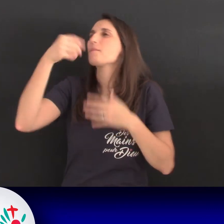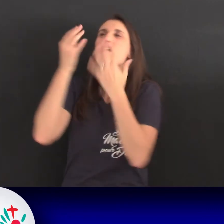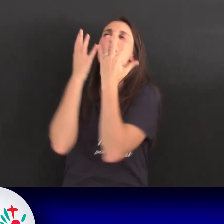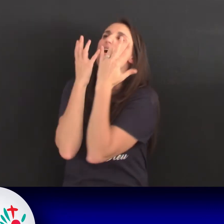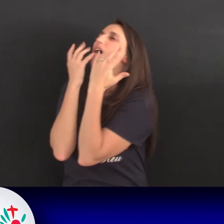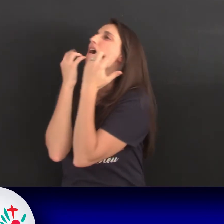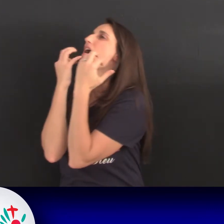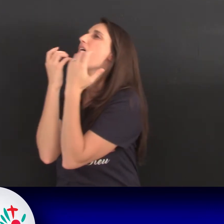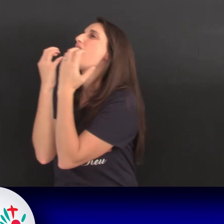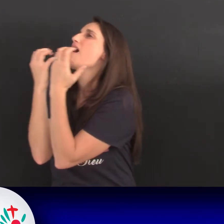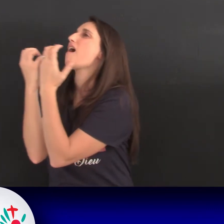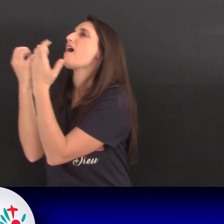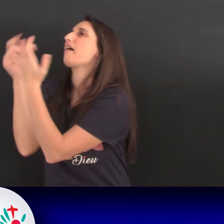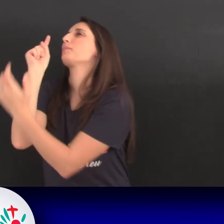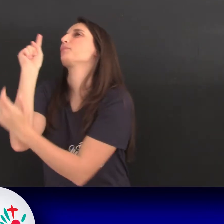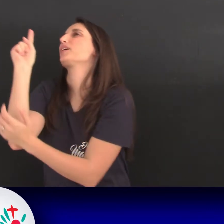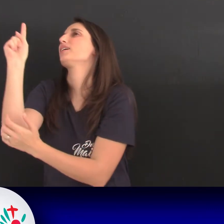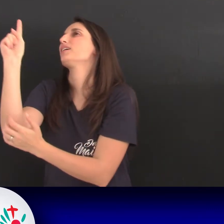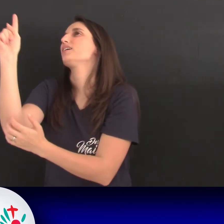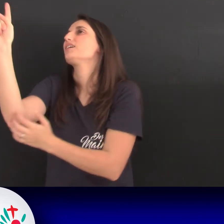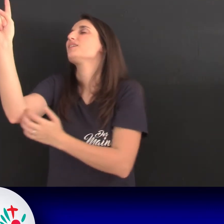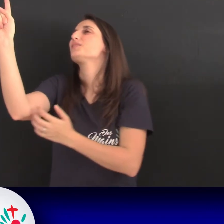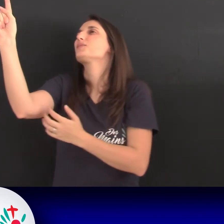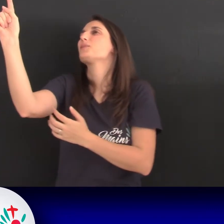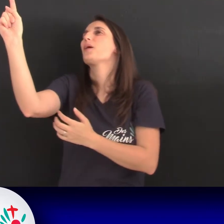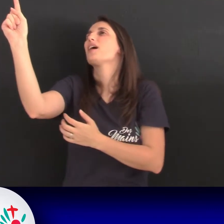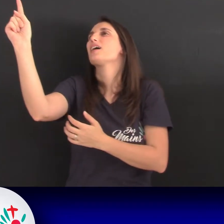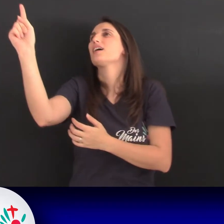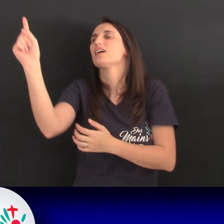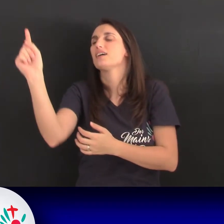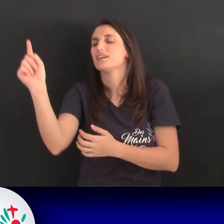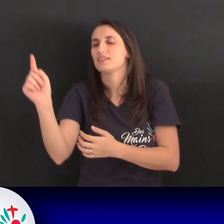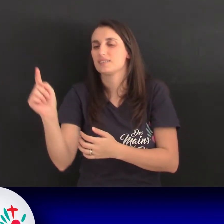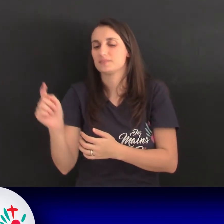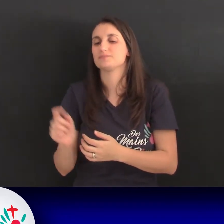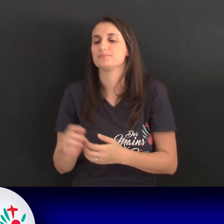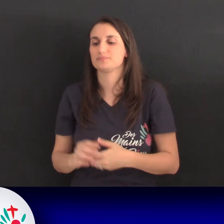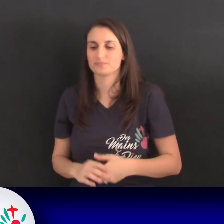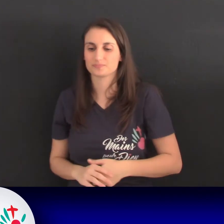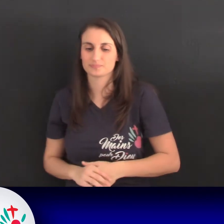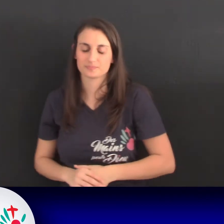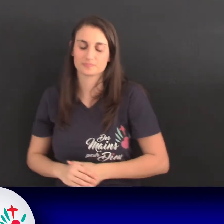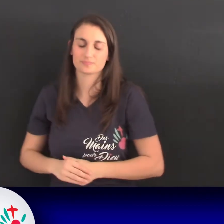mon âme aspire après toi.